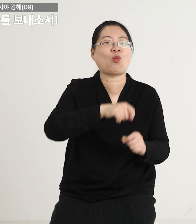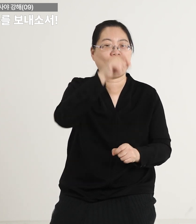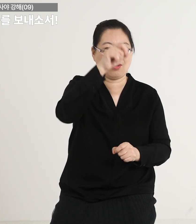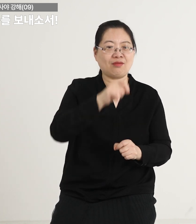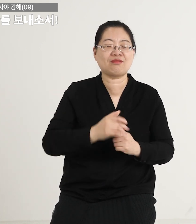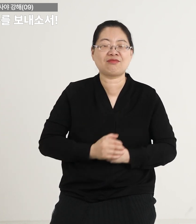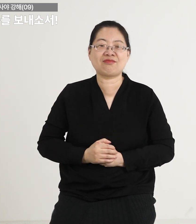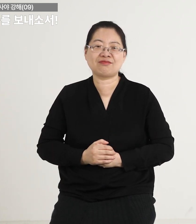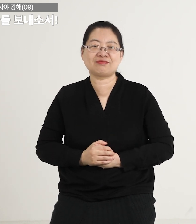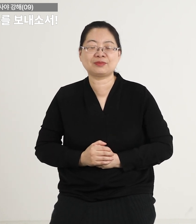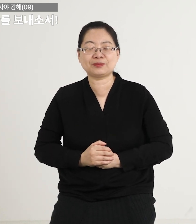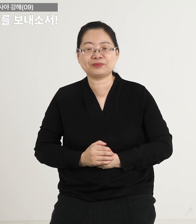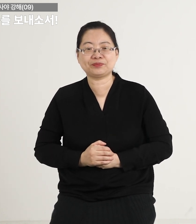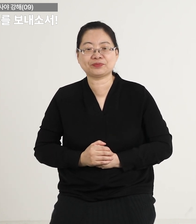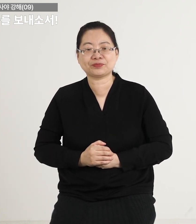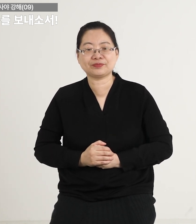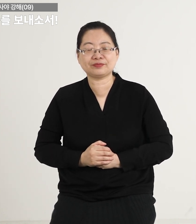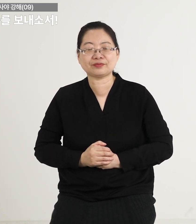거죠.